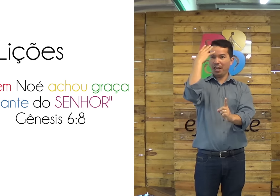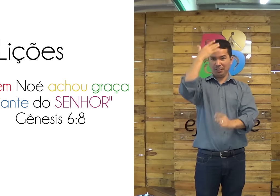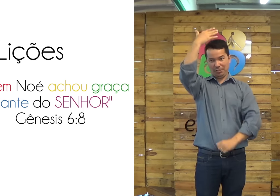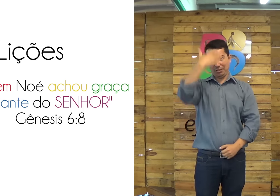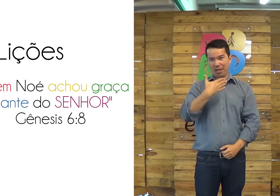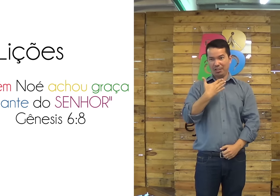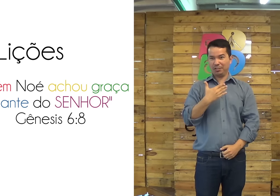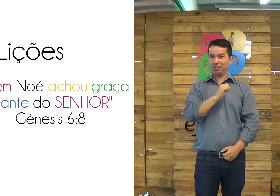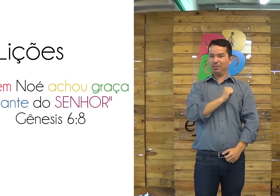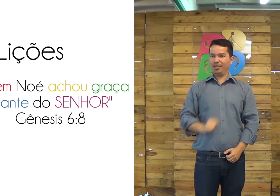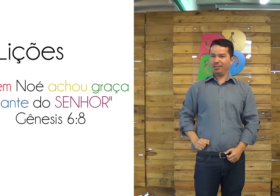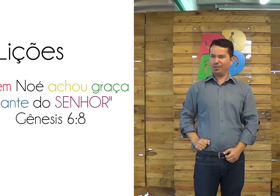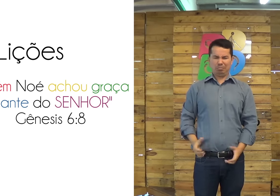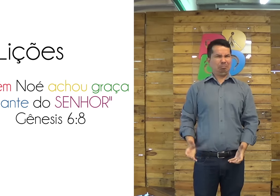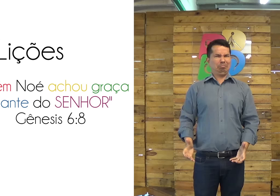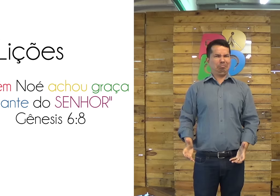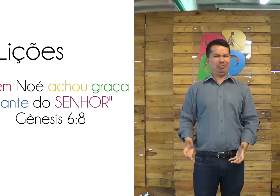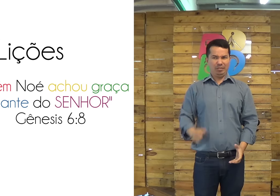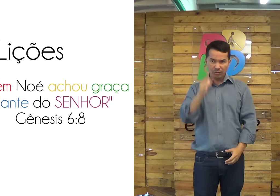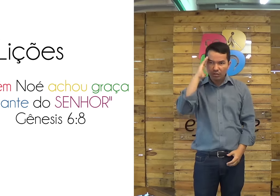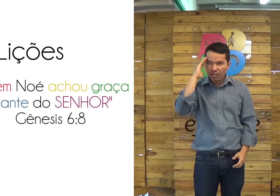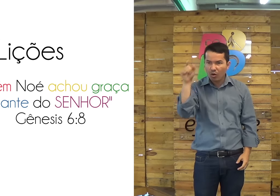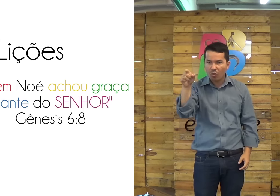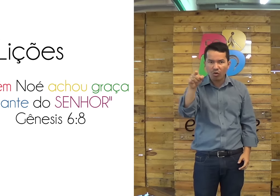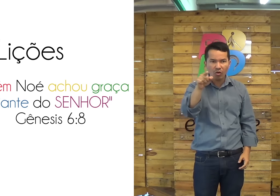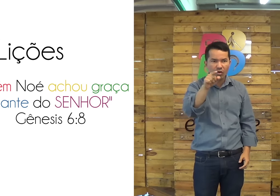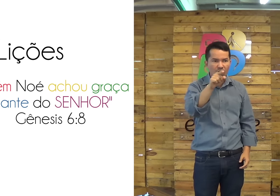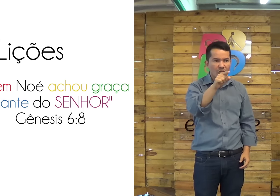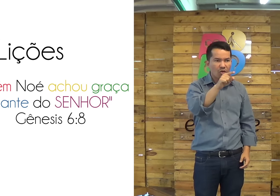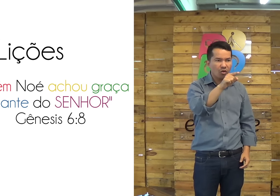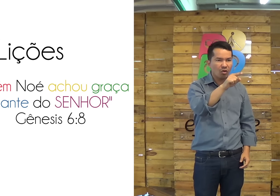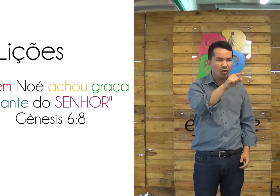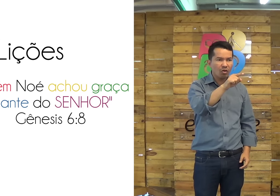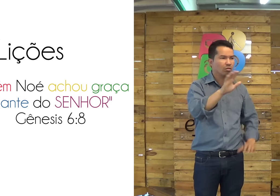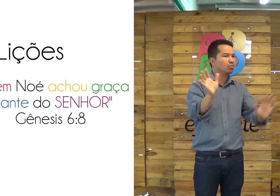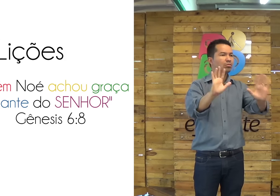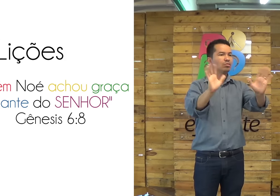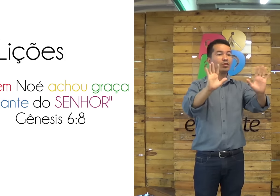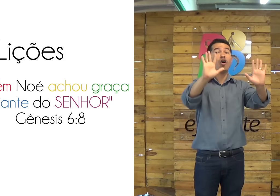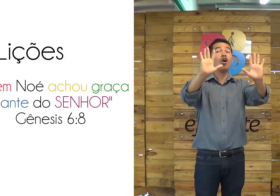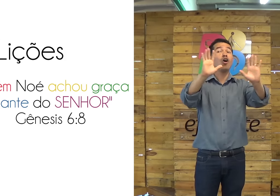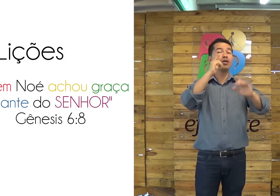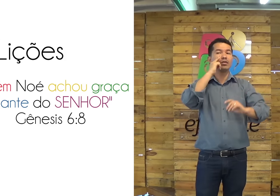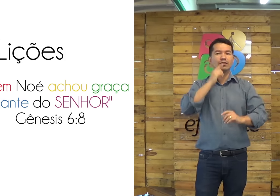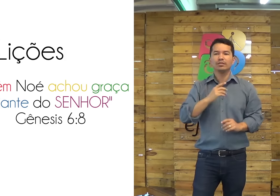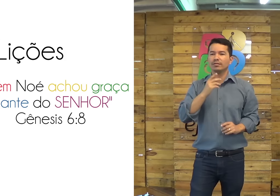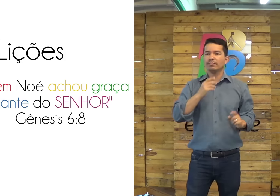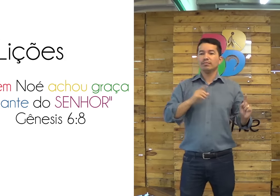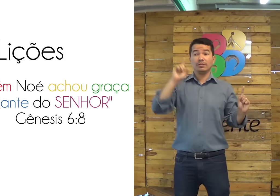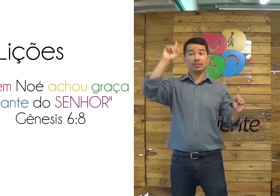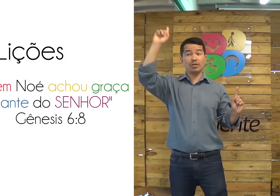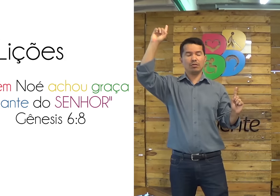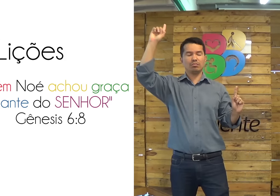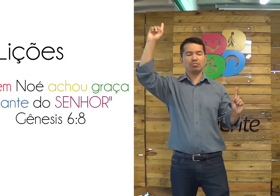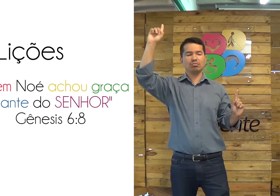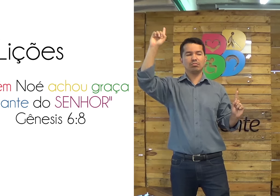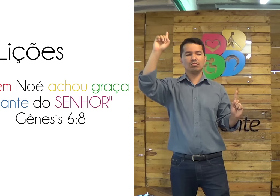achou graça diante do Senhor Vocês entenderam não né Então olha aqui então